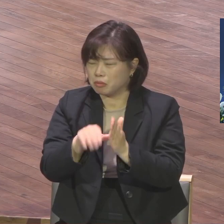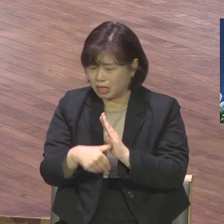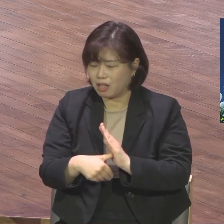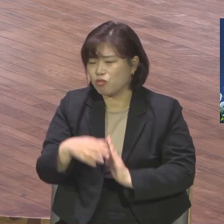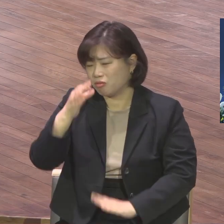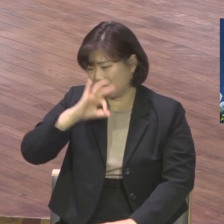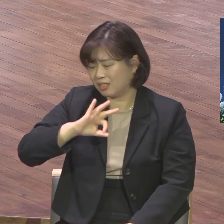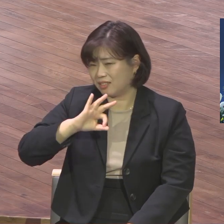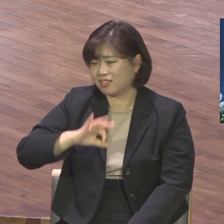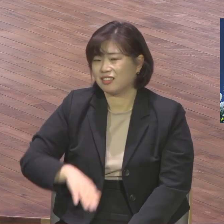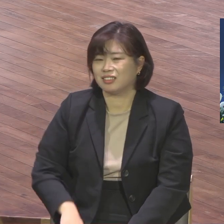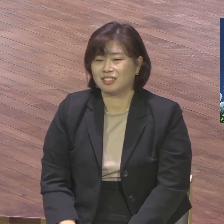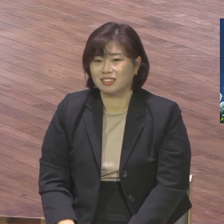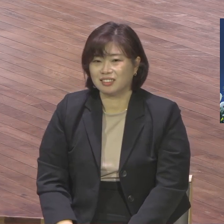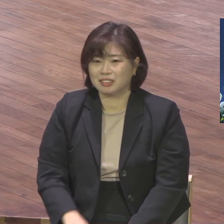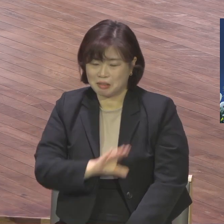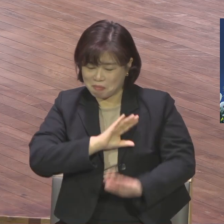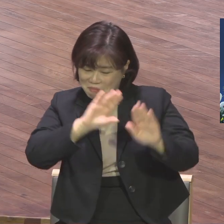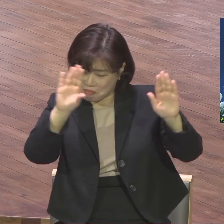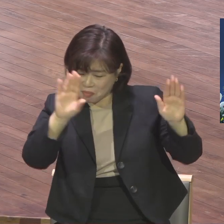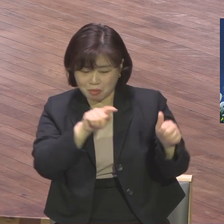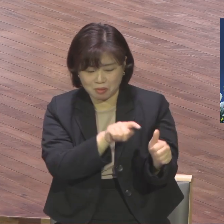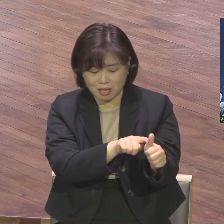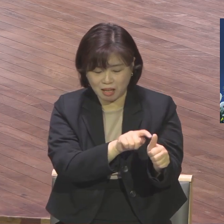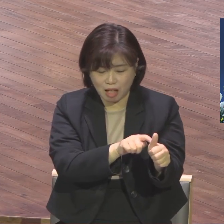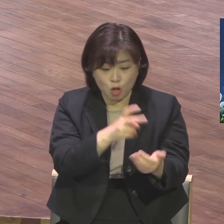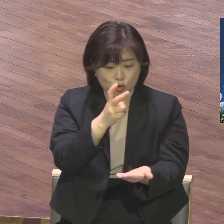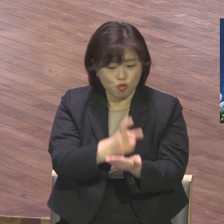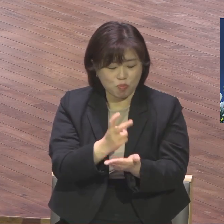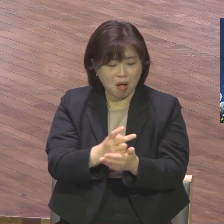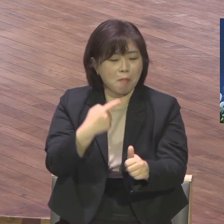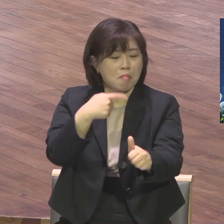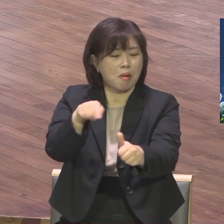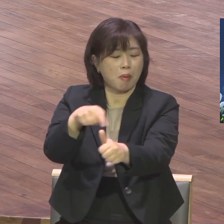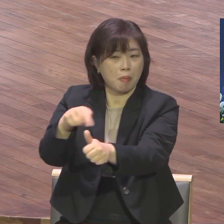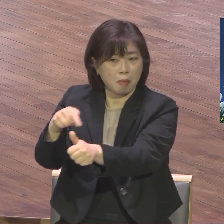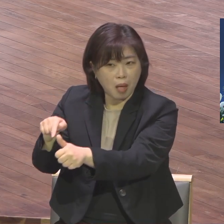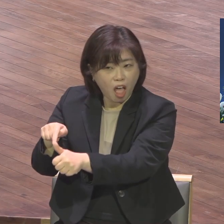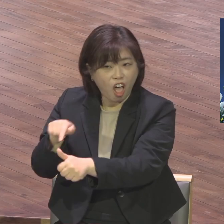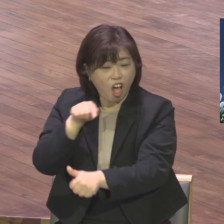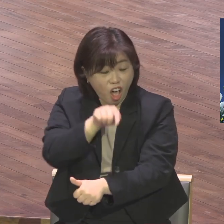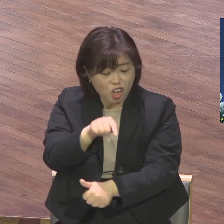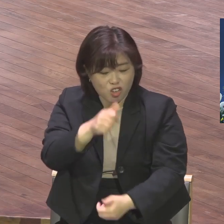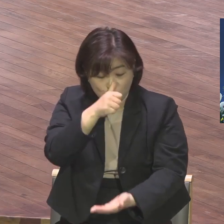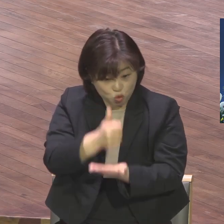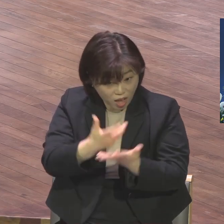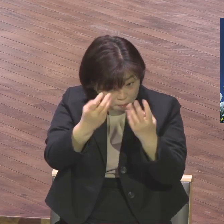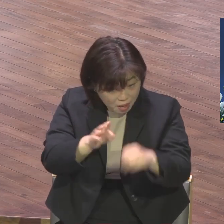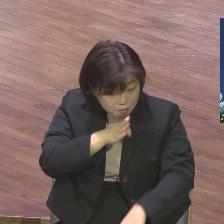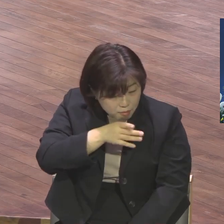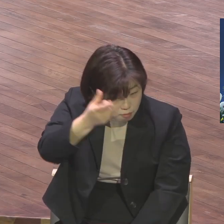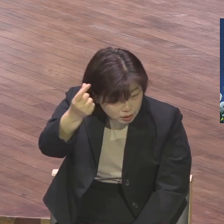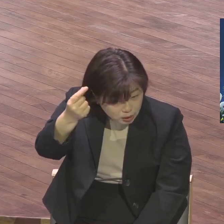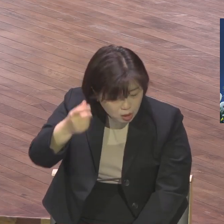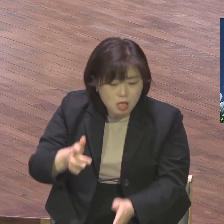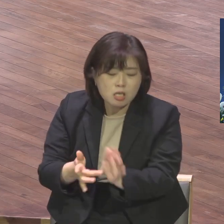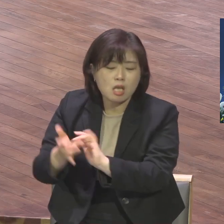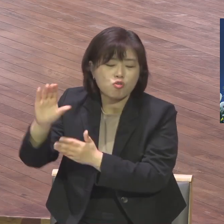모세가 이 율법 가지고 이 사명을 그리스도가 아니면 안 된다는 사실을 알려준 것이다. 그 다음에 이